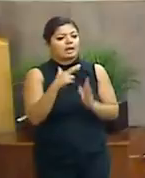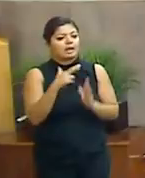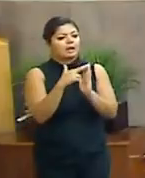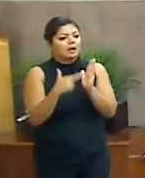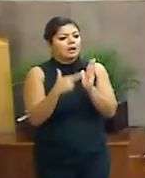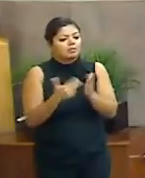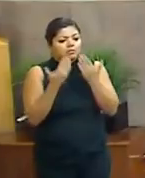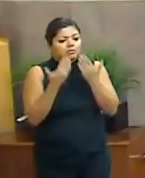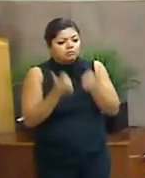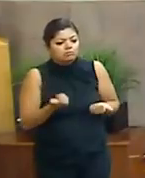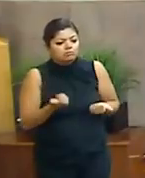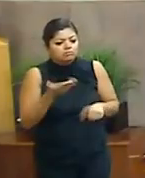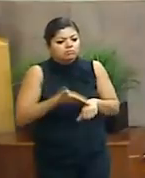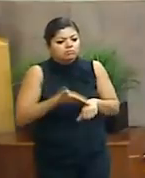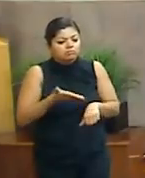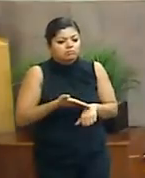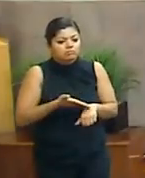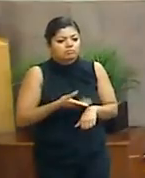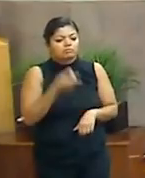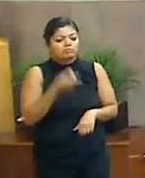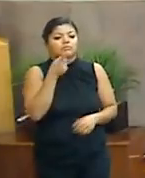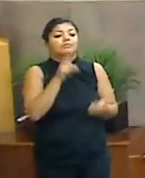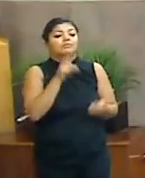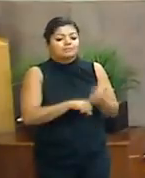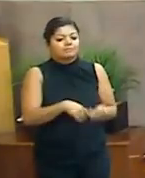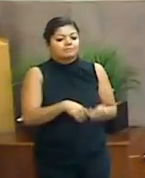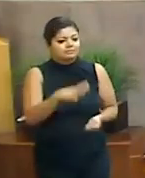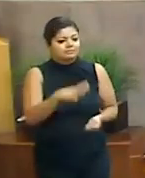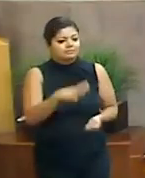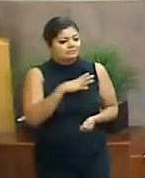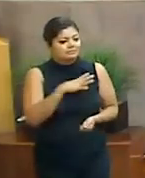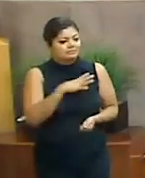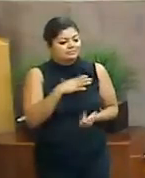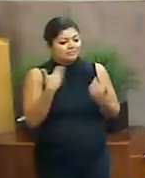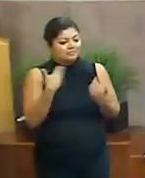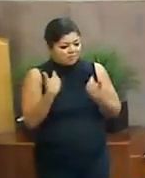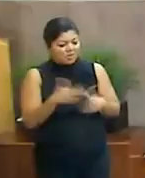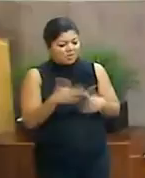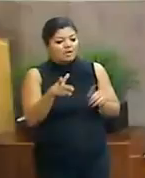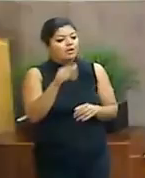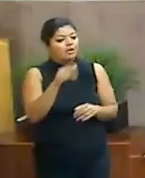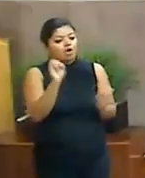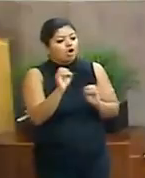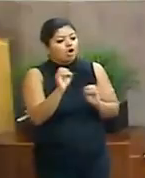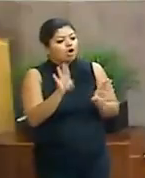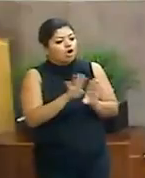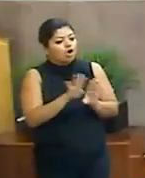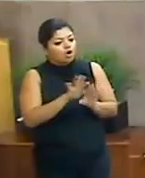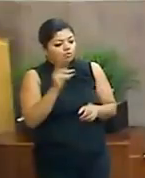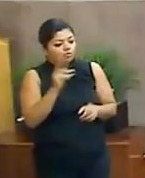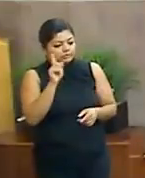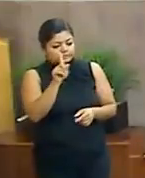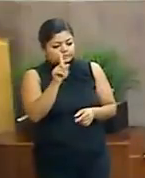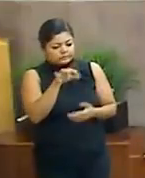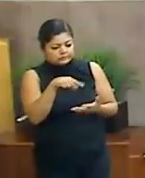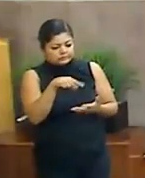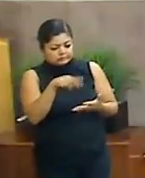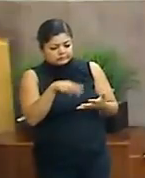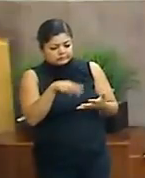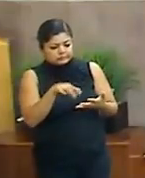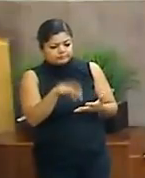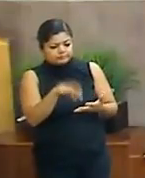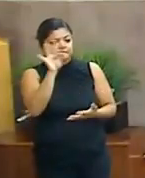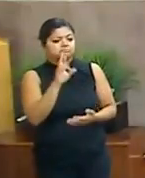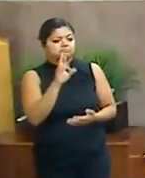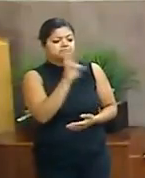establecer el palamó de sanción esto con base en que no fue posible detectar una observación en particular que pudiera